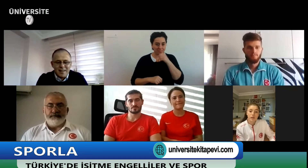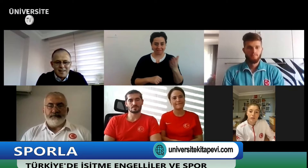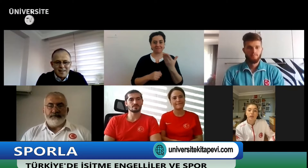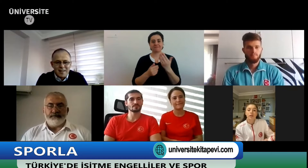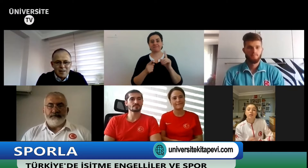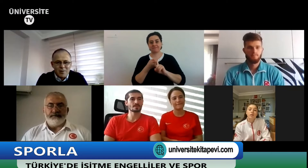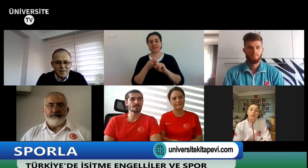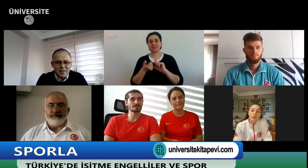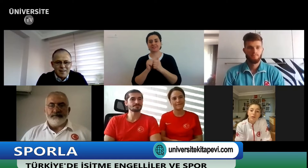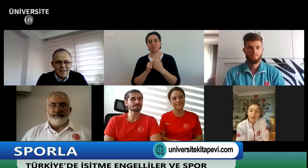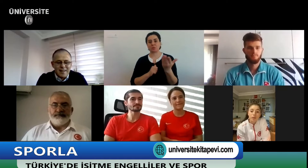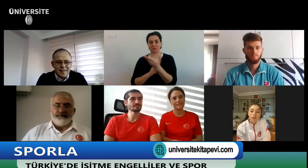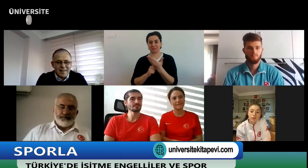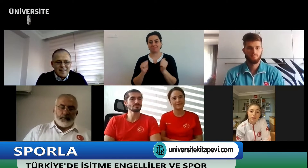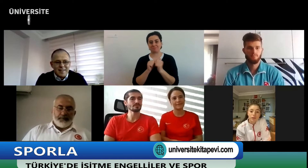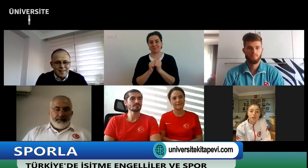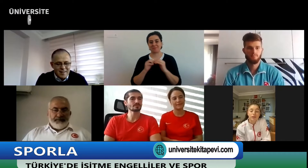sporcularımızla birlikte olacağız.